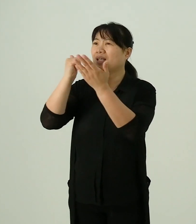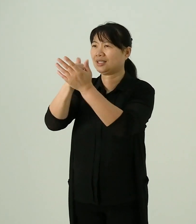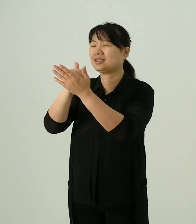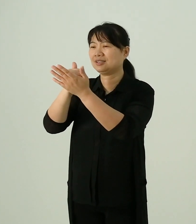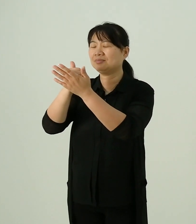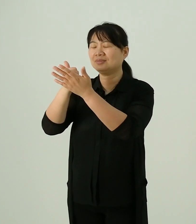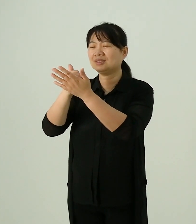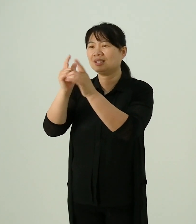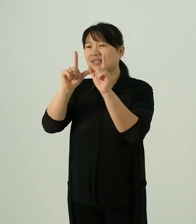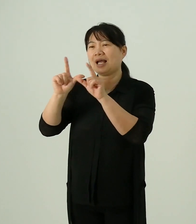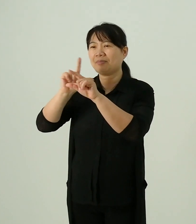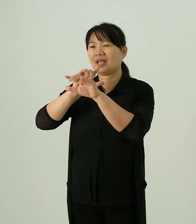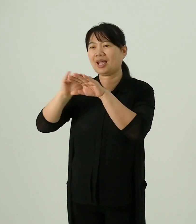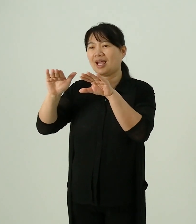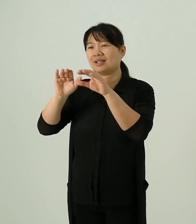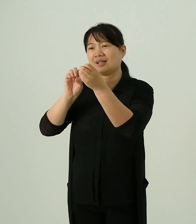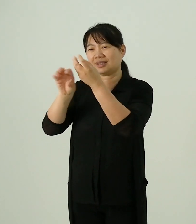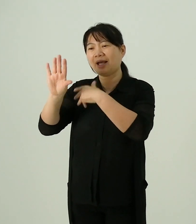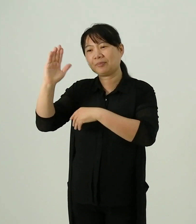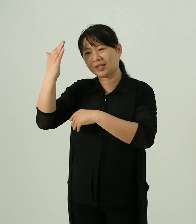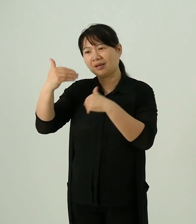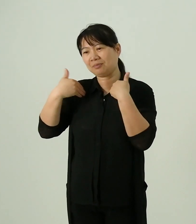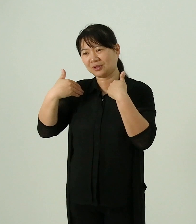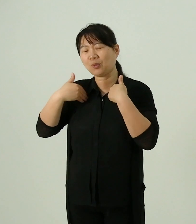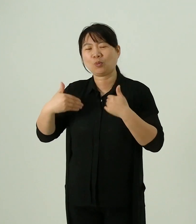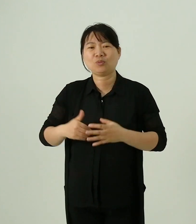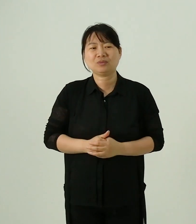어떻게 재정이 현실이 될 수 있습니까?